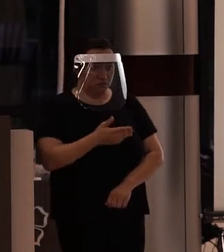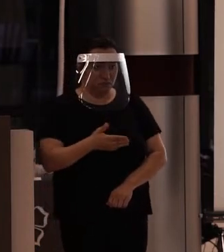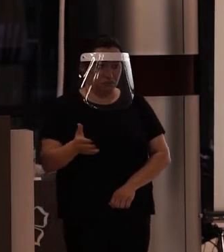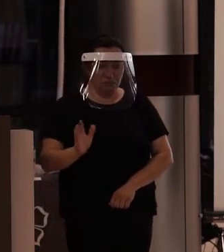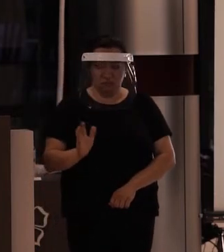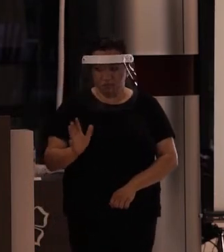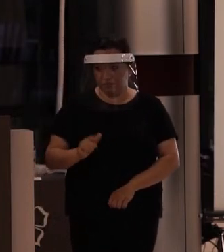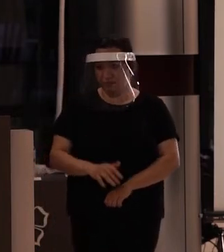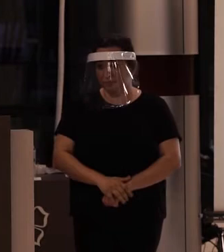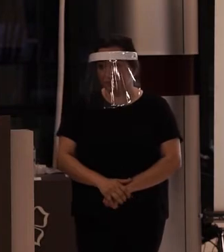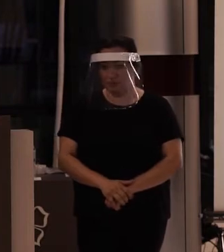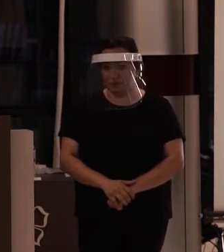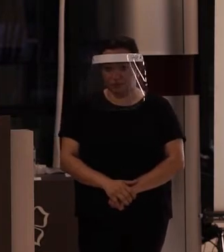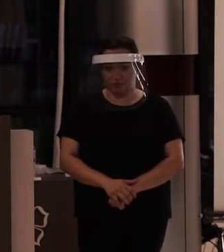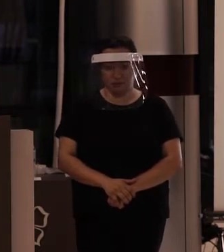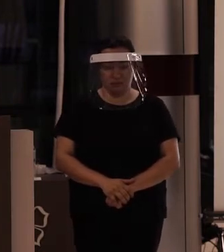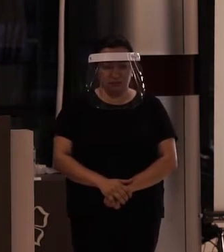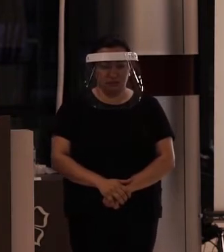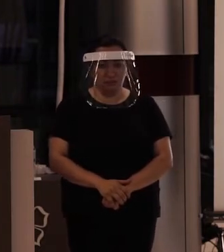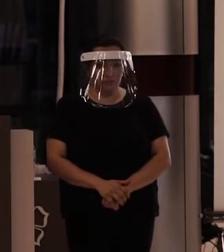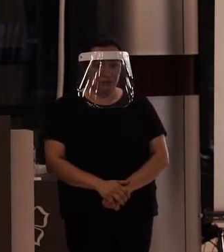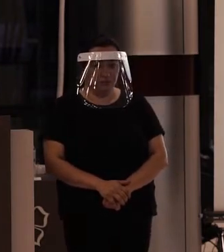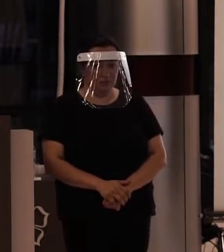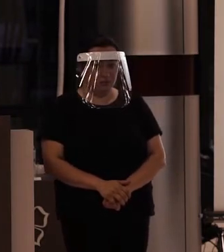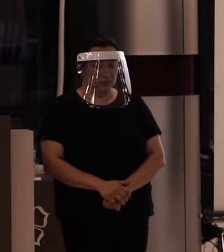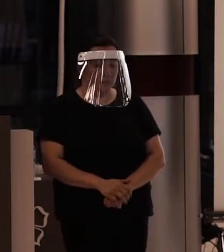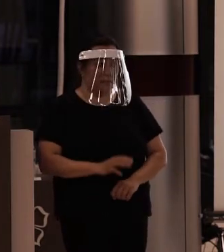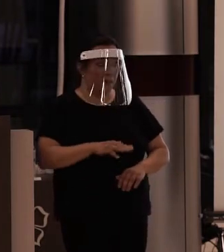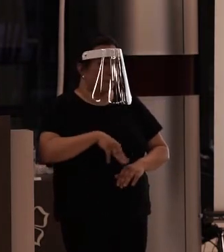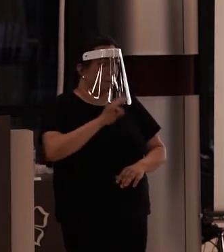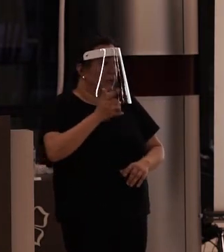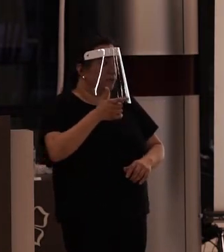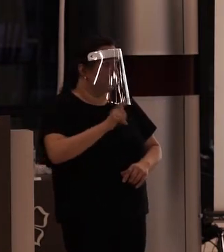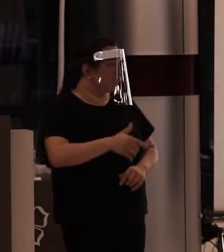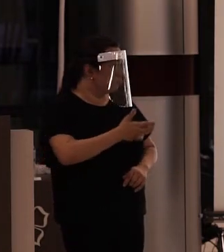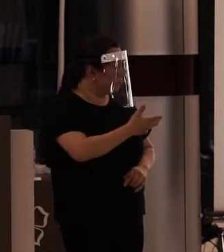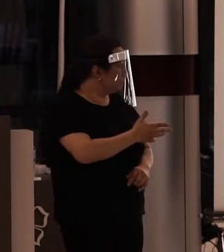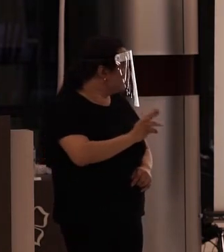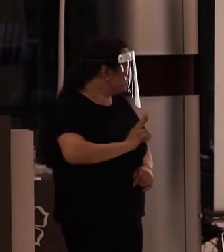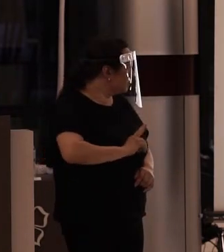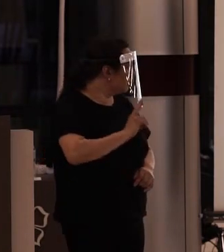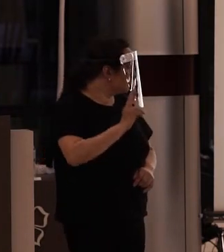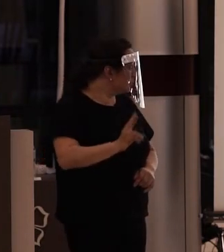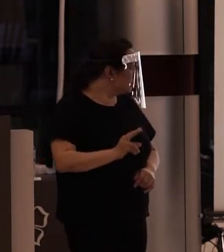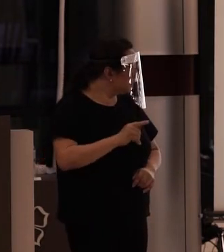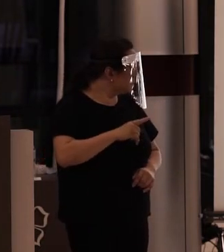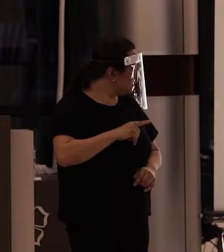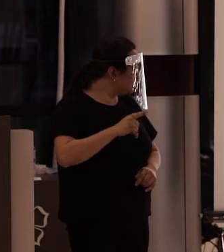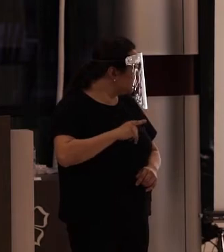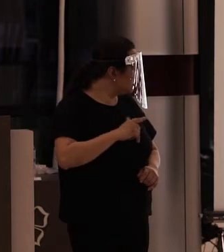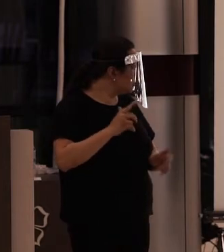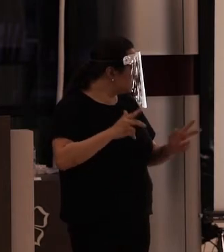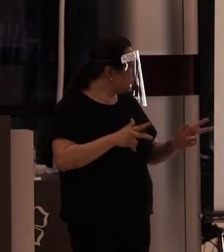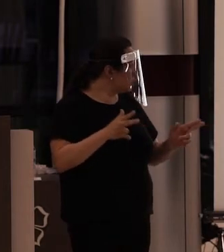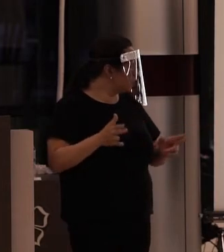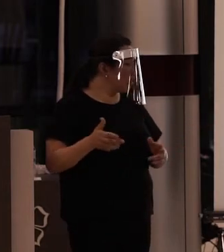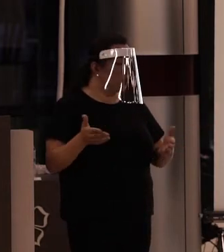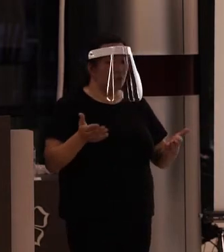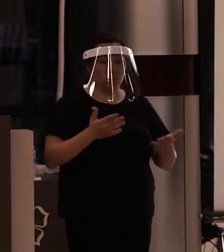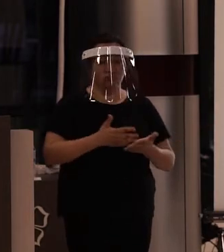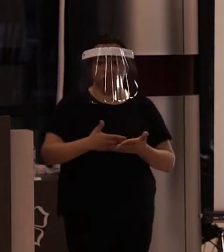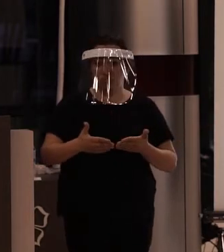né, pela Karine, né? Mas mais uma representação, né? Nós temos exatamente isso aqui que está acontecendo,